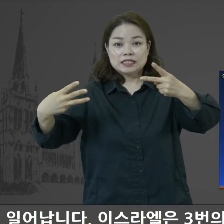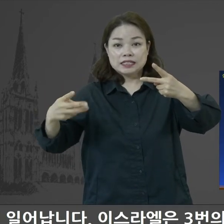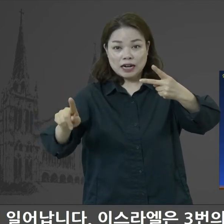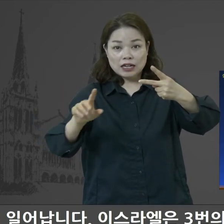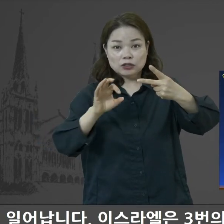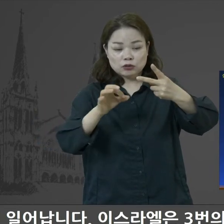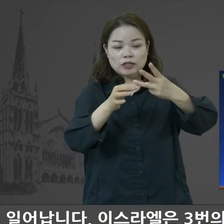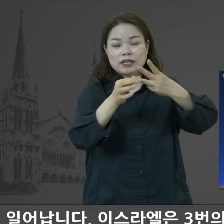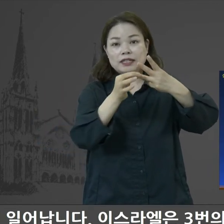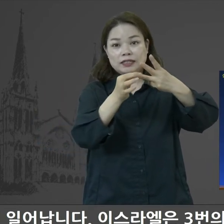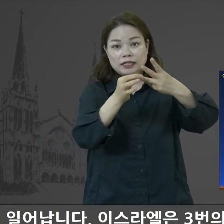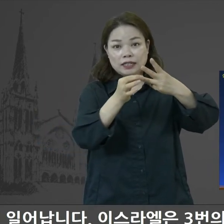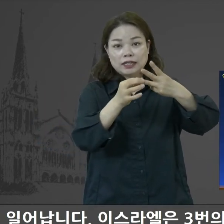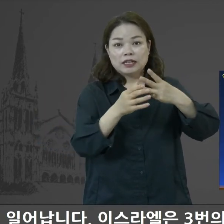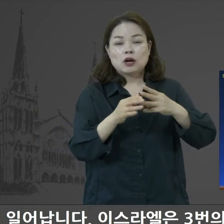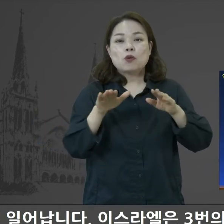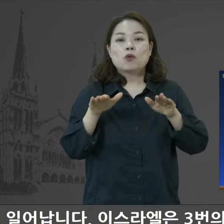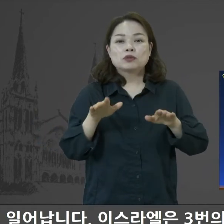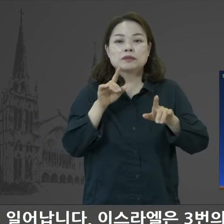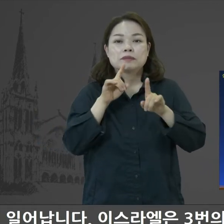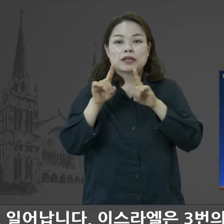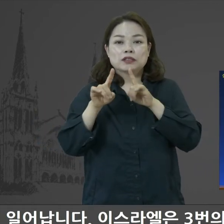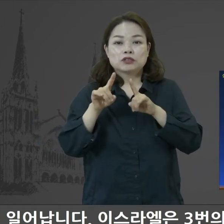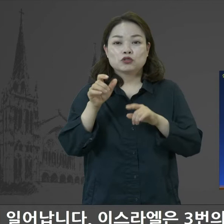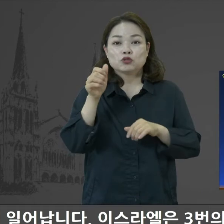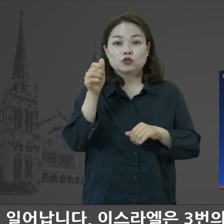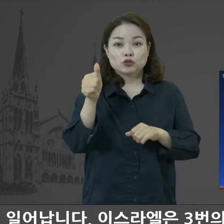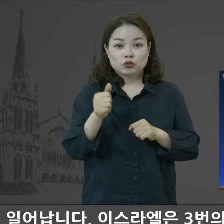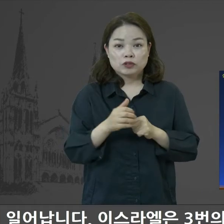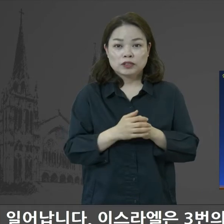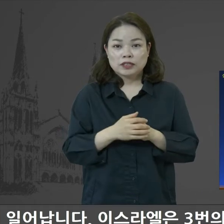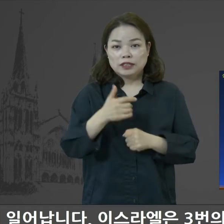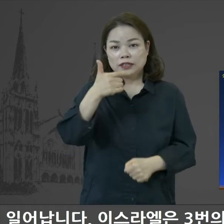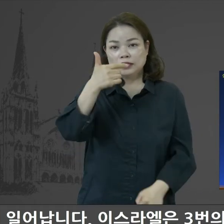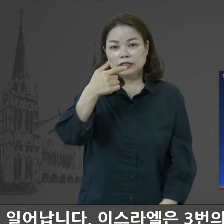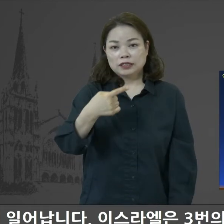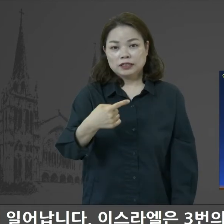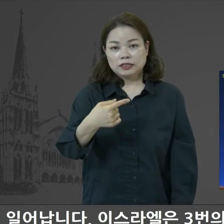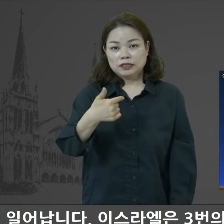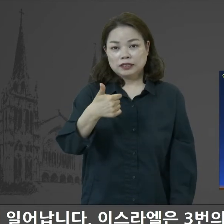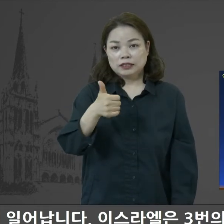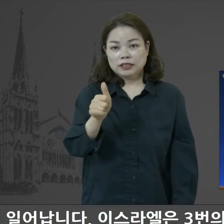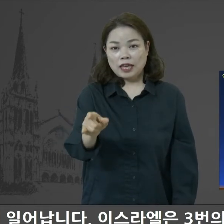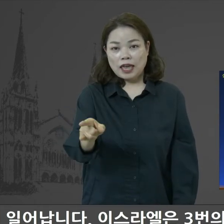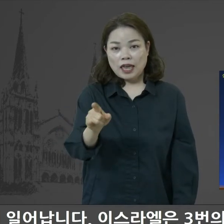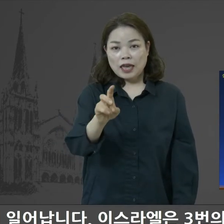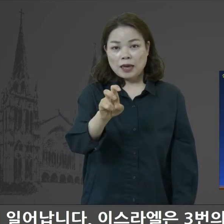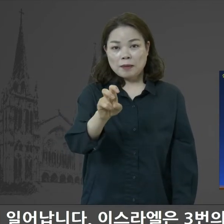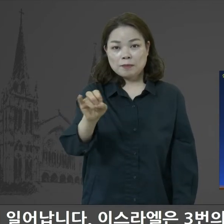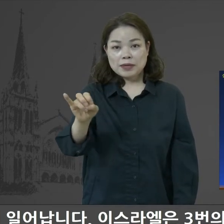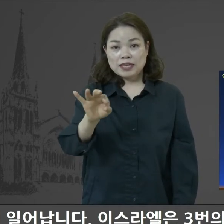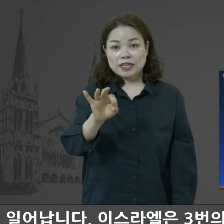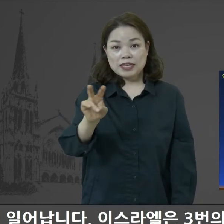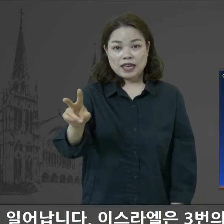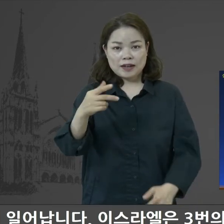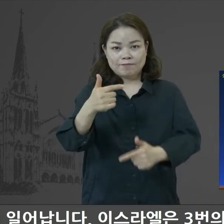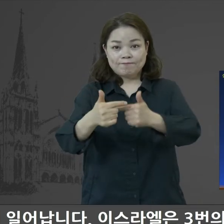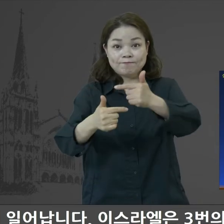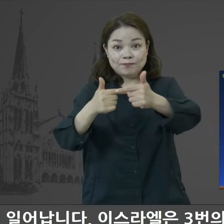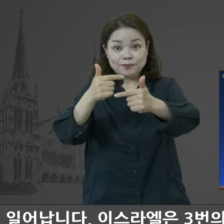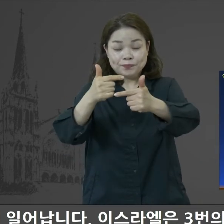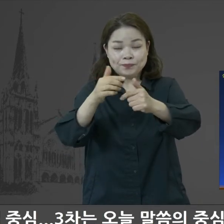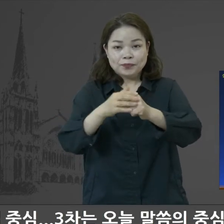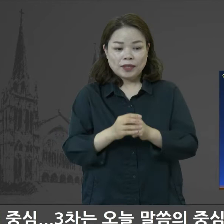마지막으로 3차는 오늘 말씀의 주인공인 느헤미야를 중심으로 이루어지게 됩니다. 그러니